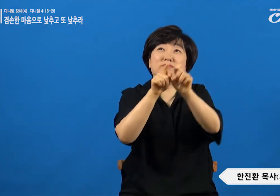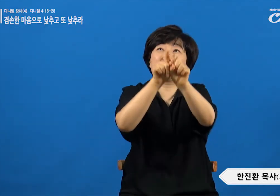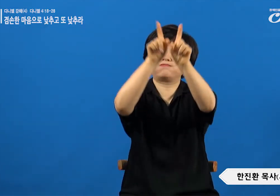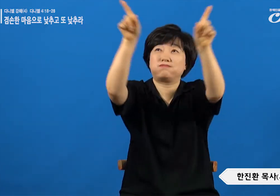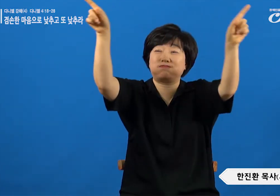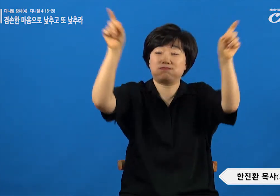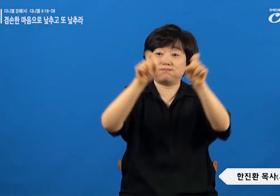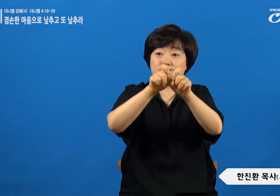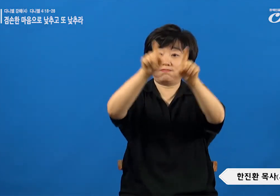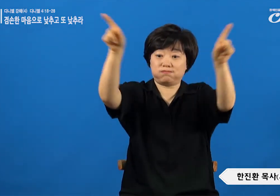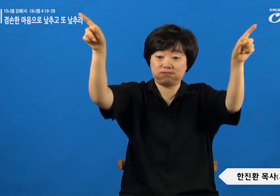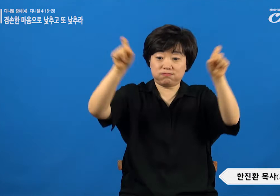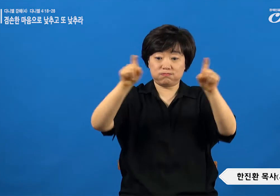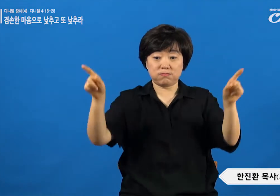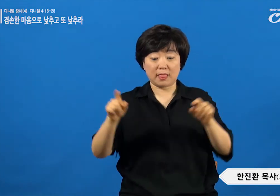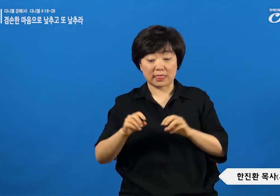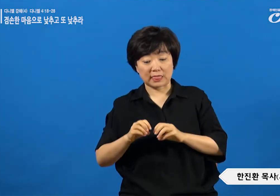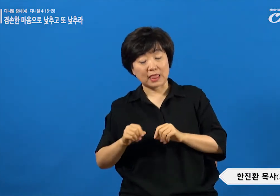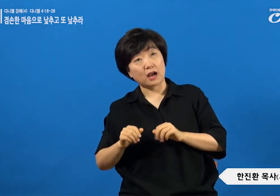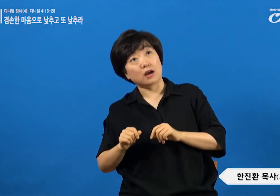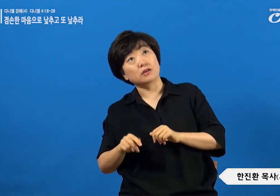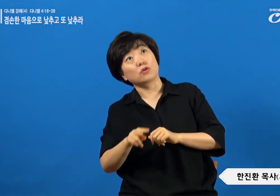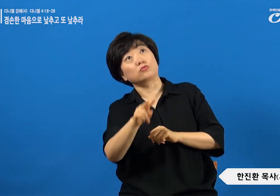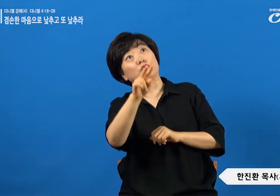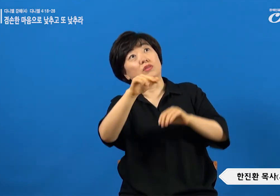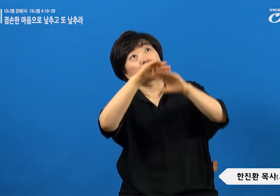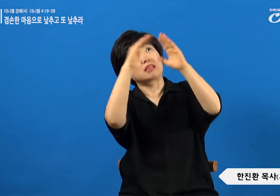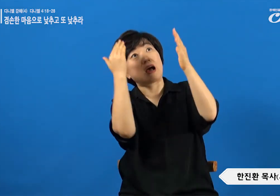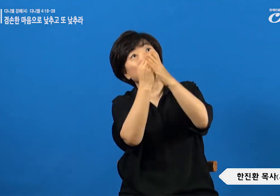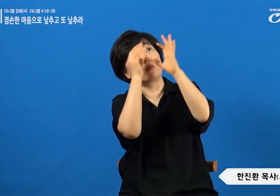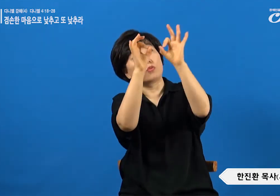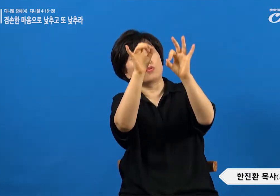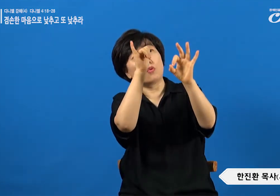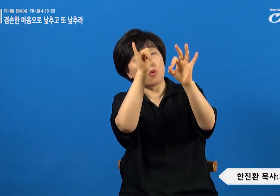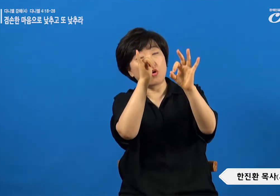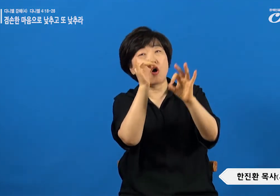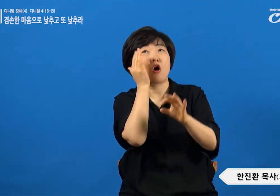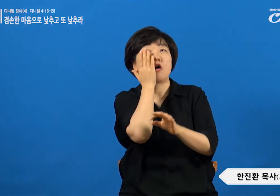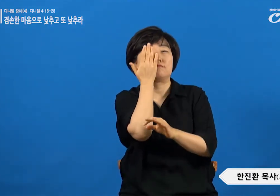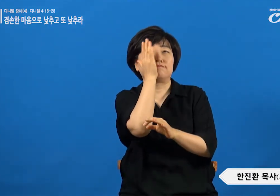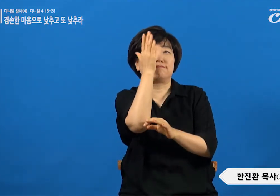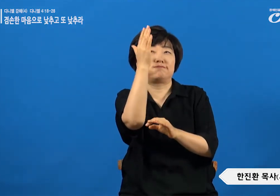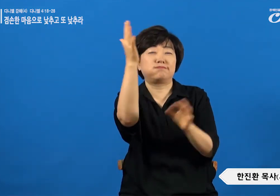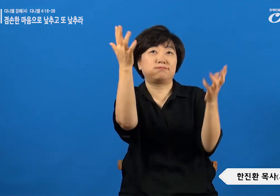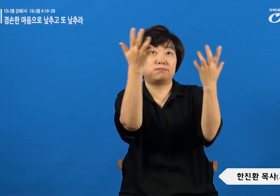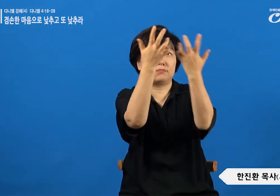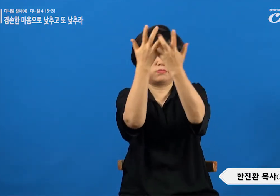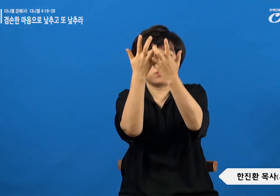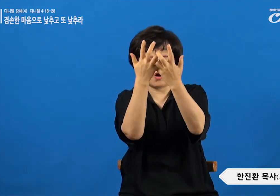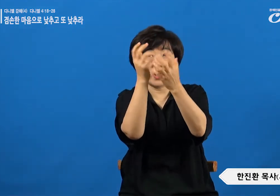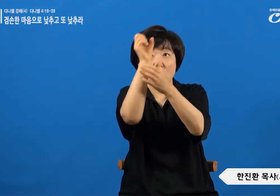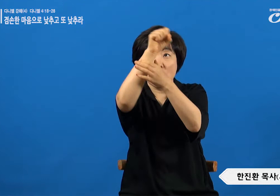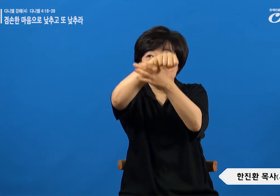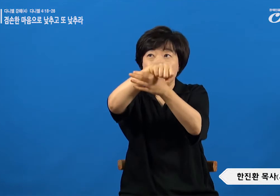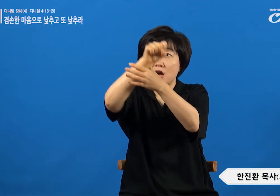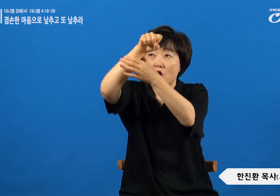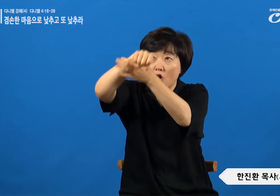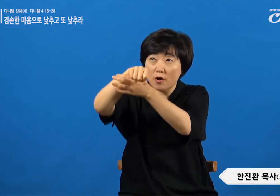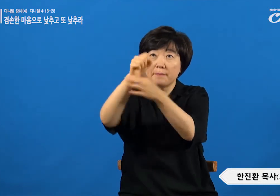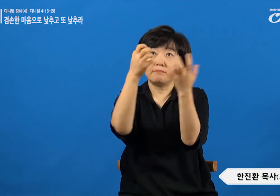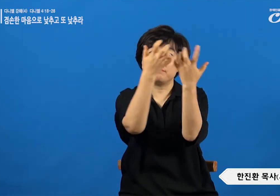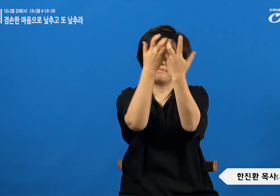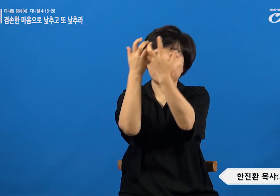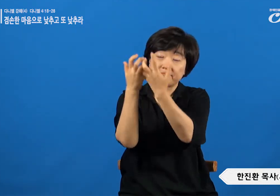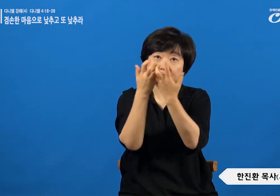그리고 땅 끝에서도 다 볼 수 있습니다. 잎사귀는 무성하고 또 열매가 얼마나